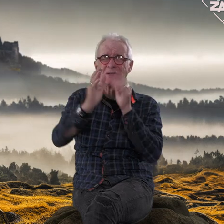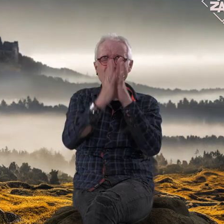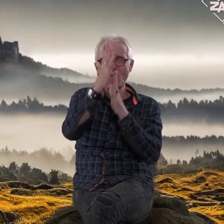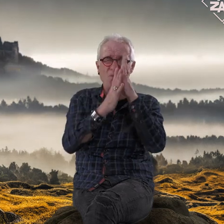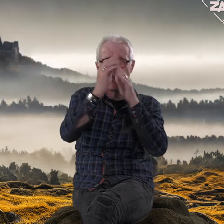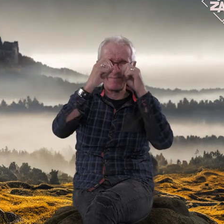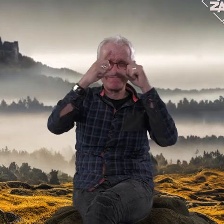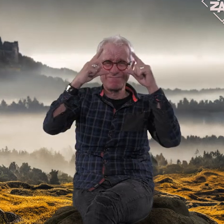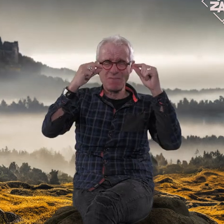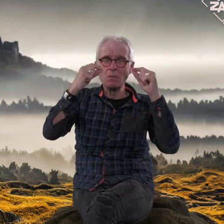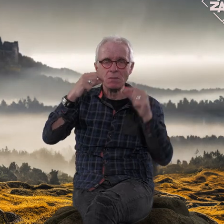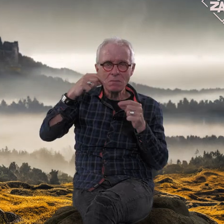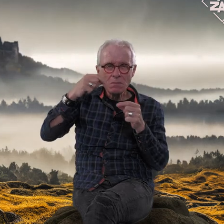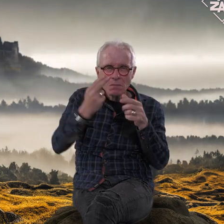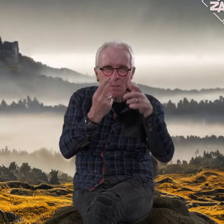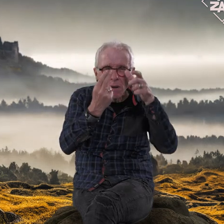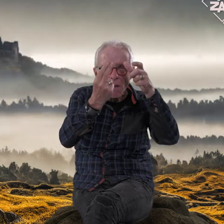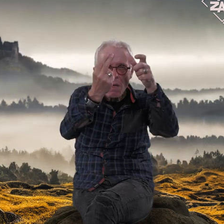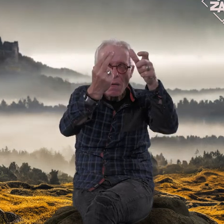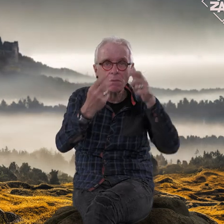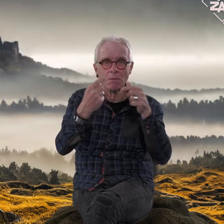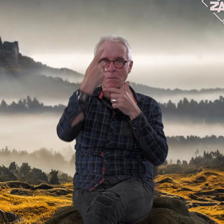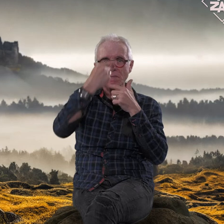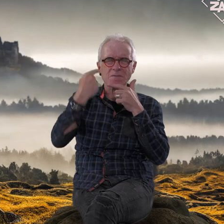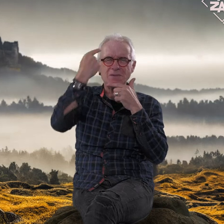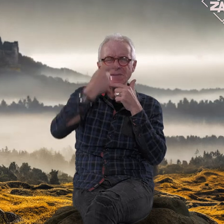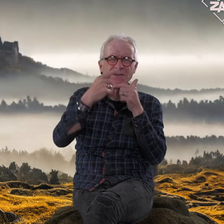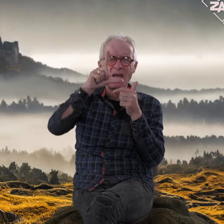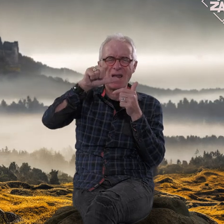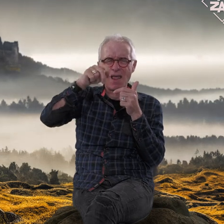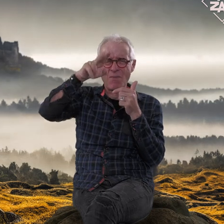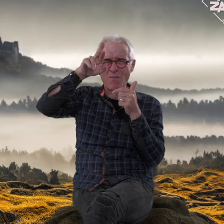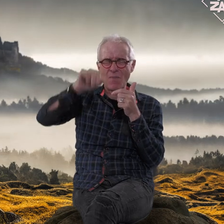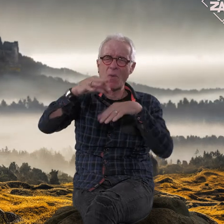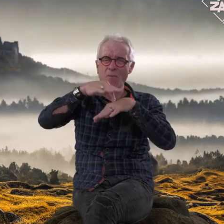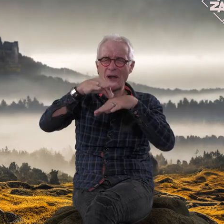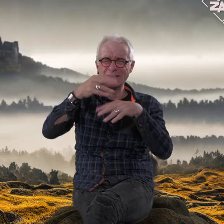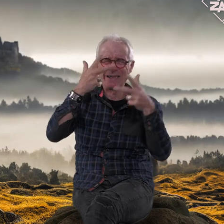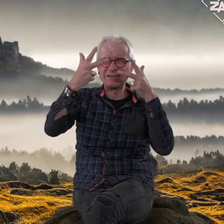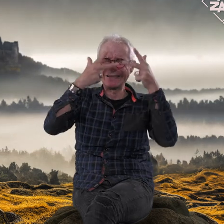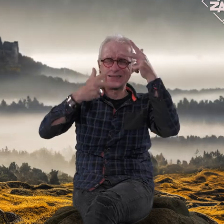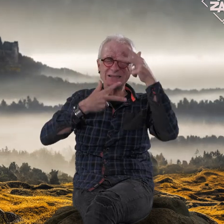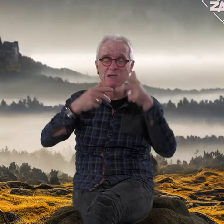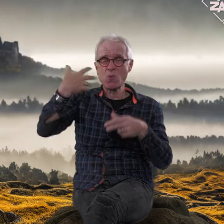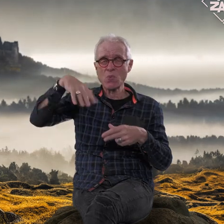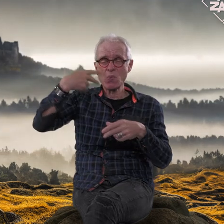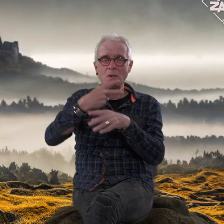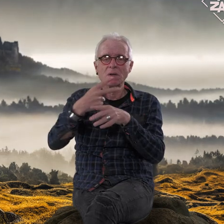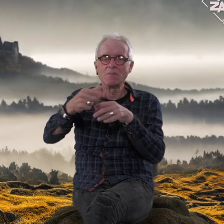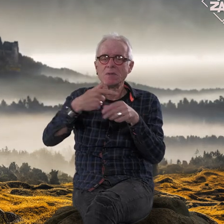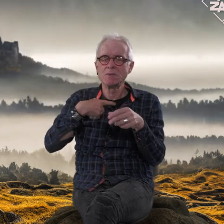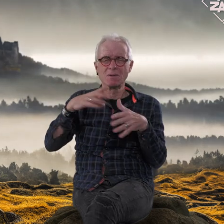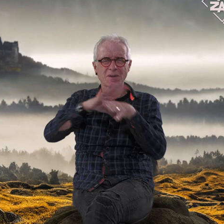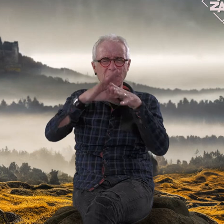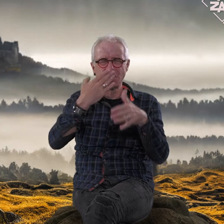lanterne, Julien s'aperçut qu'une lèpre hideuse le recouvrait. Cependant, il avait dans son attitude comme une majesté de